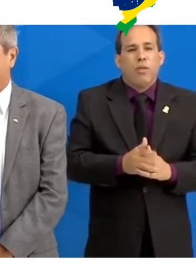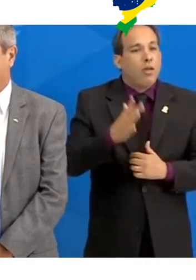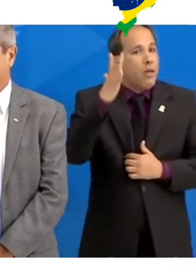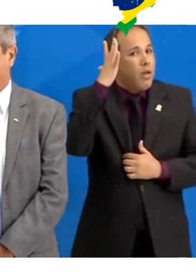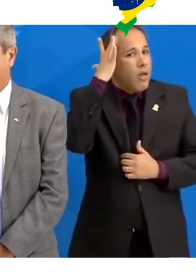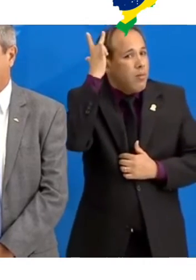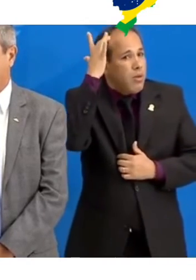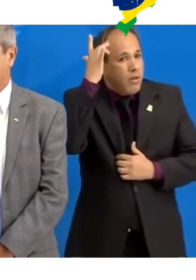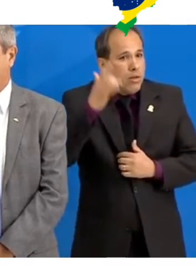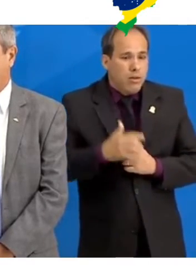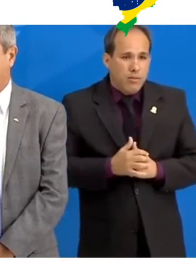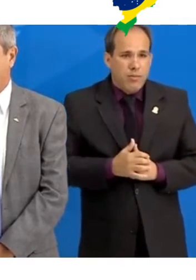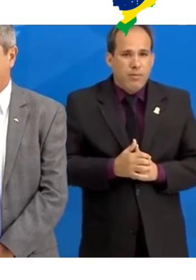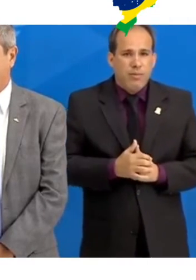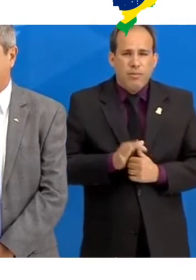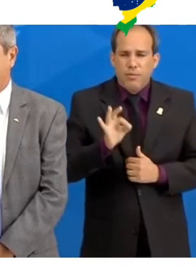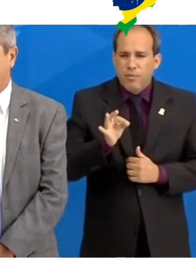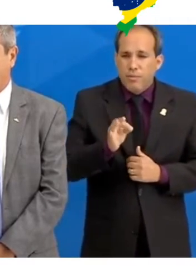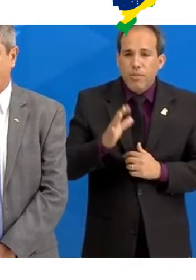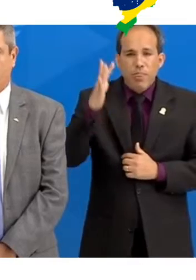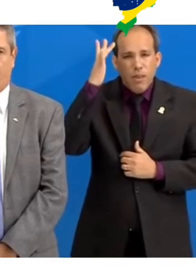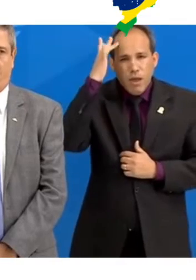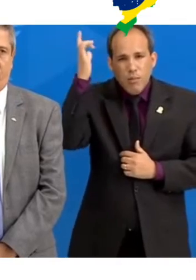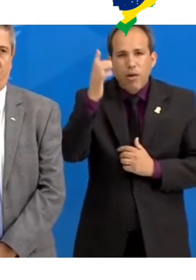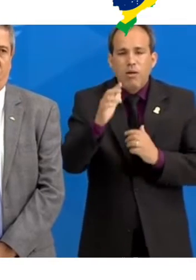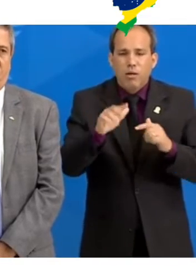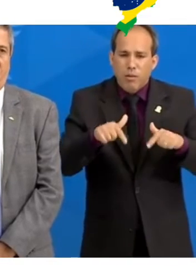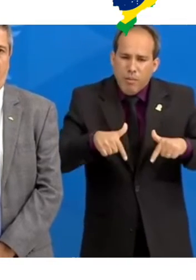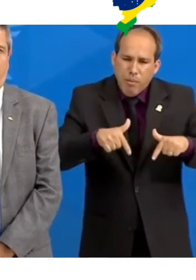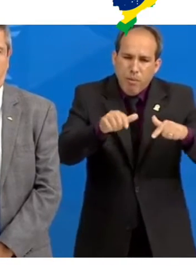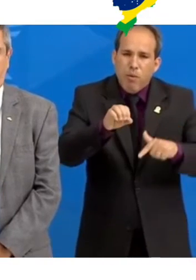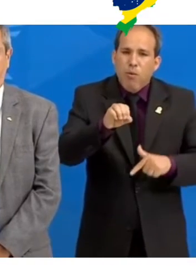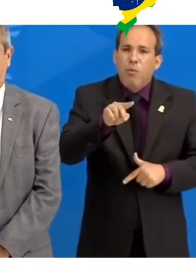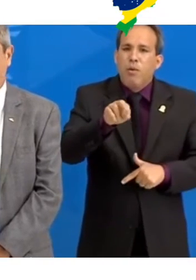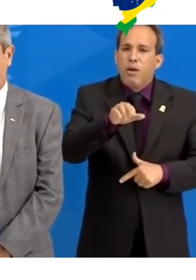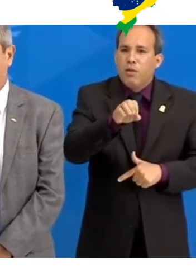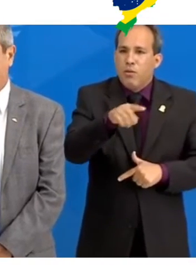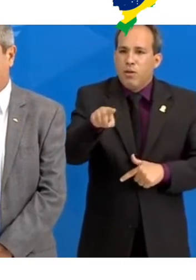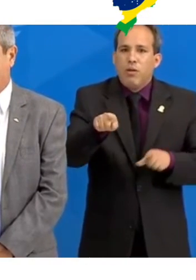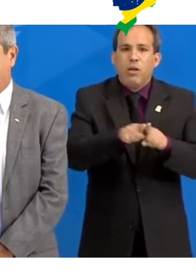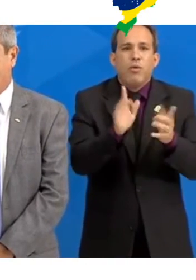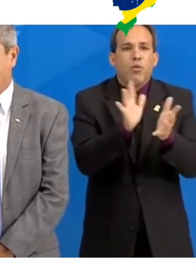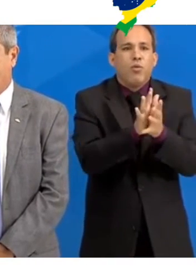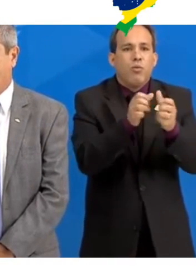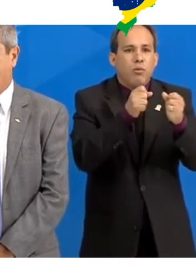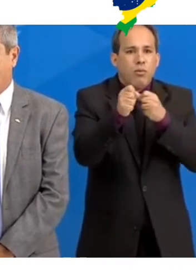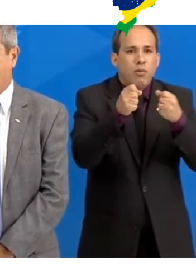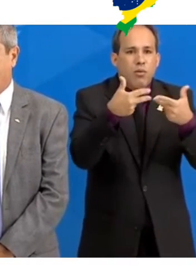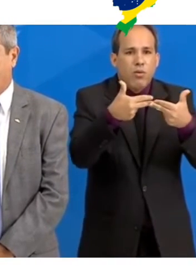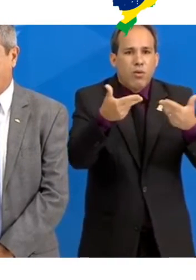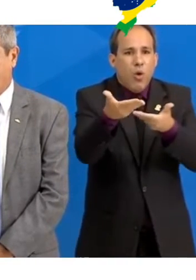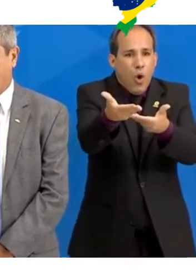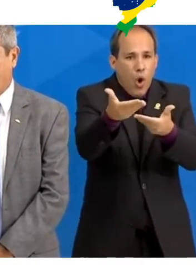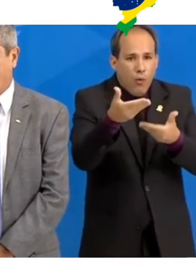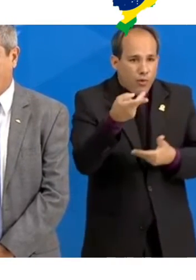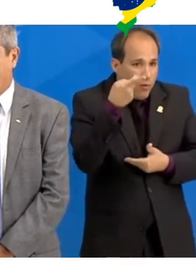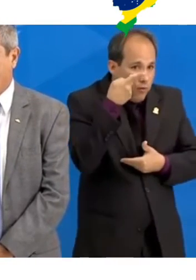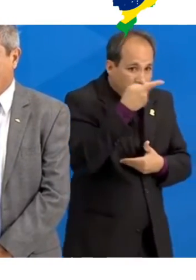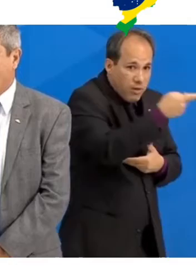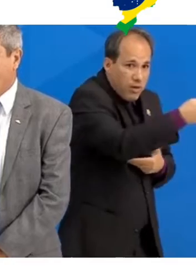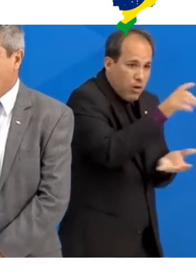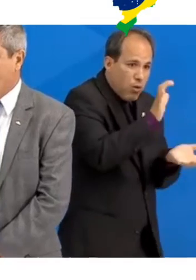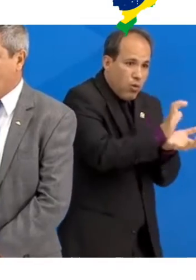amanhã. Né? Amanhã ele deverá estar operacional. E a imprensa depois será convidada a visitar a este